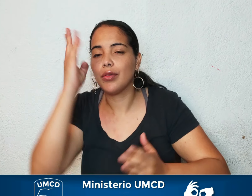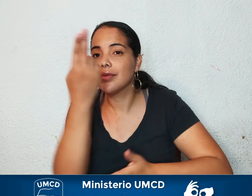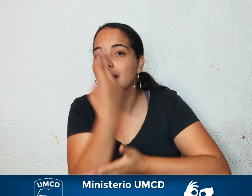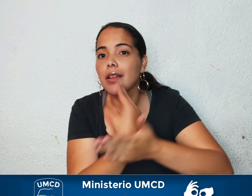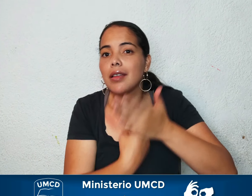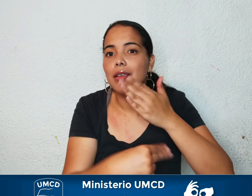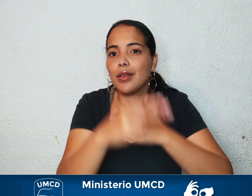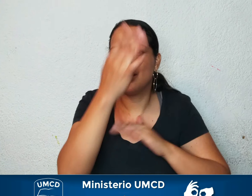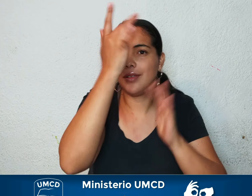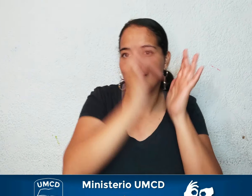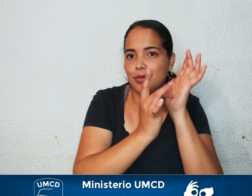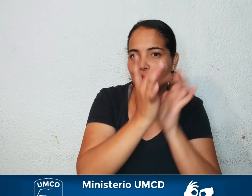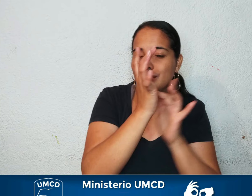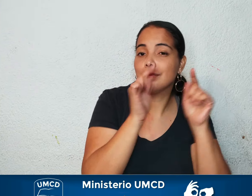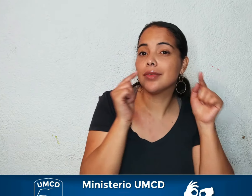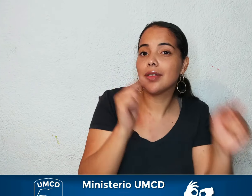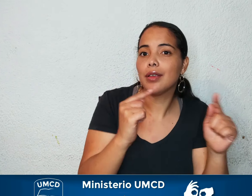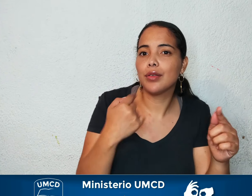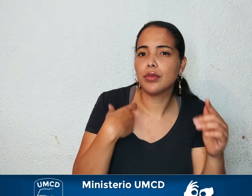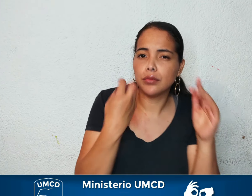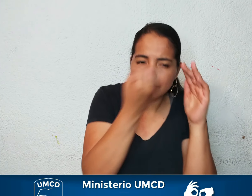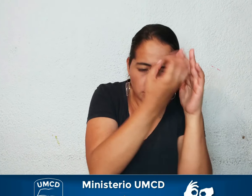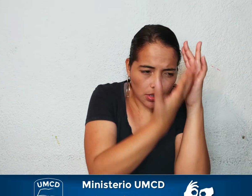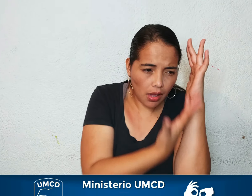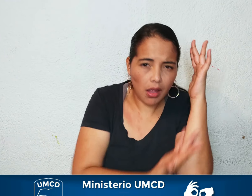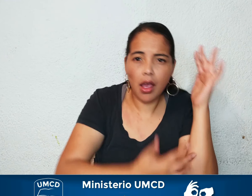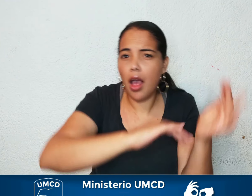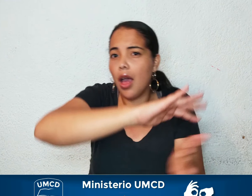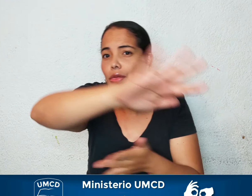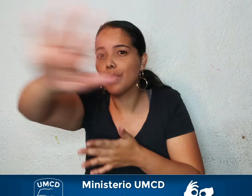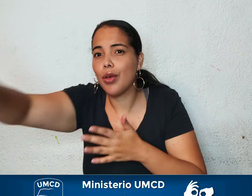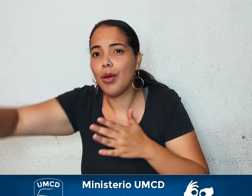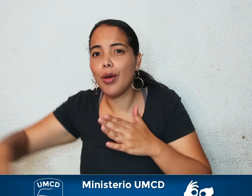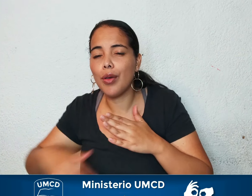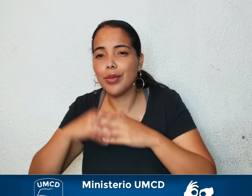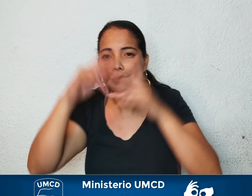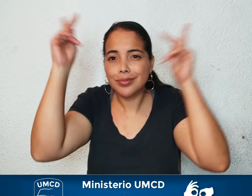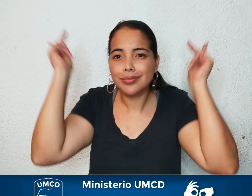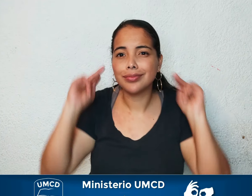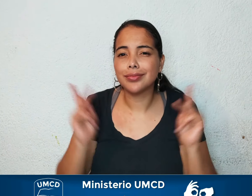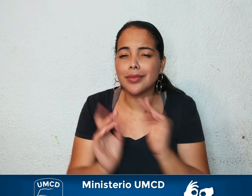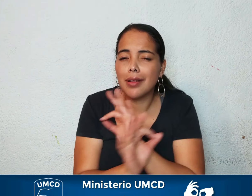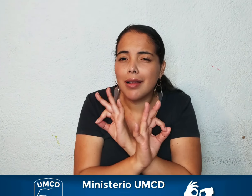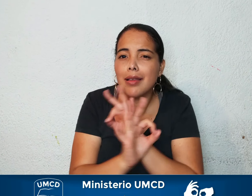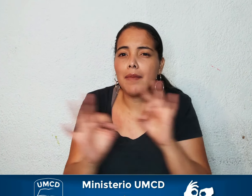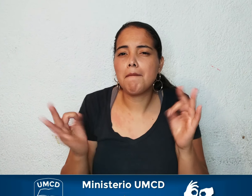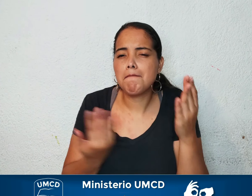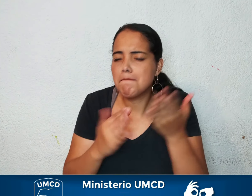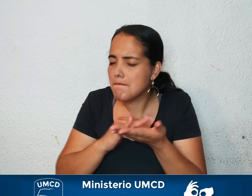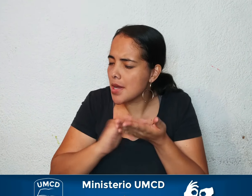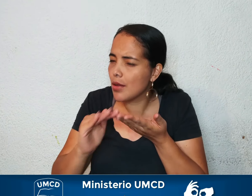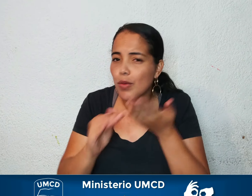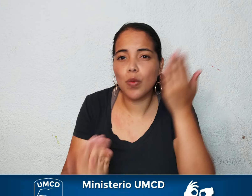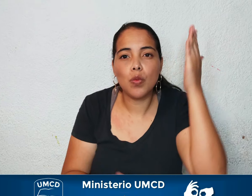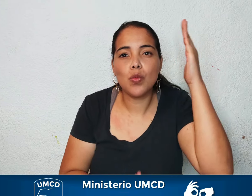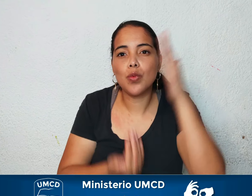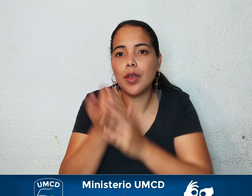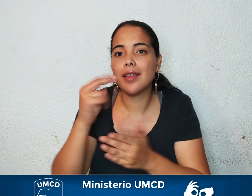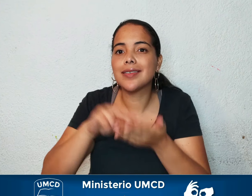persona que había cometido el pecado ponía la mano sobre ese animal y